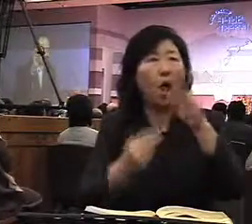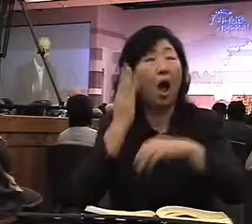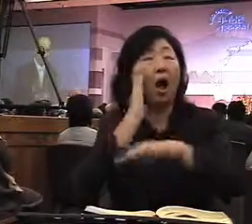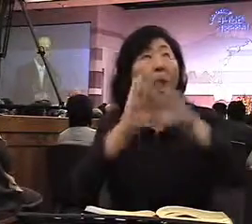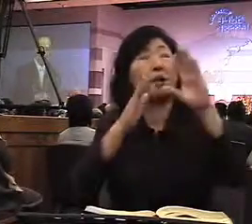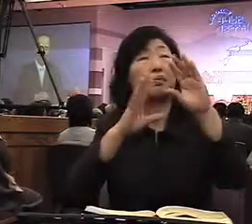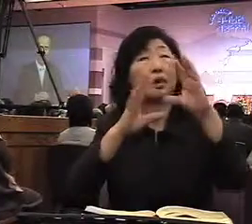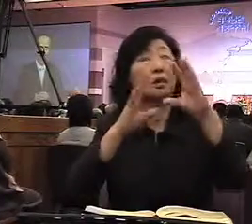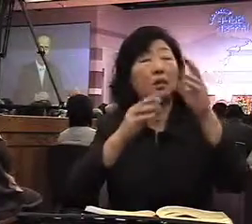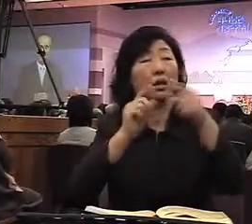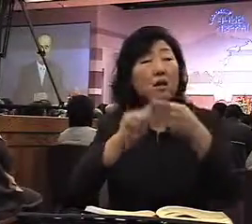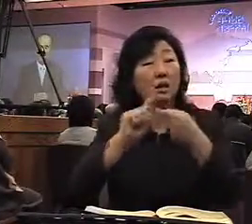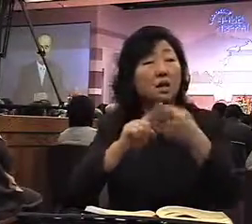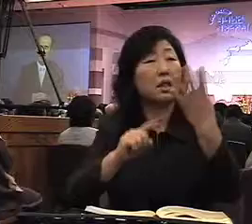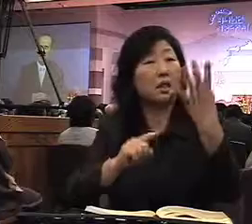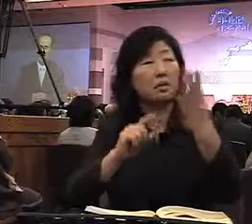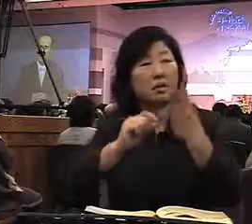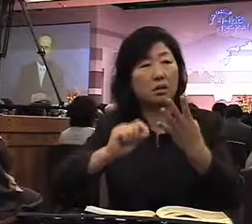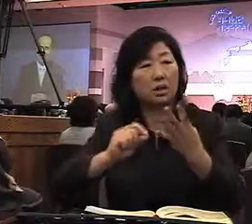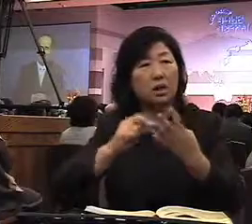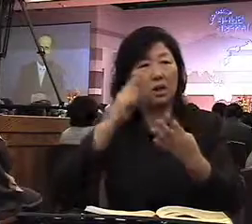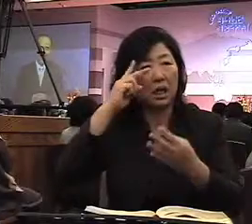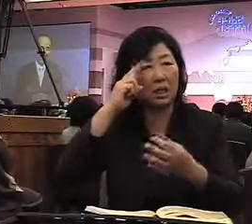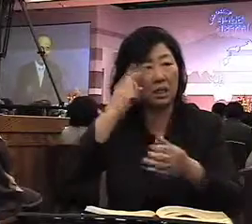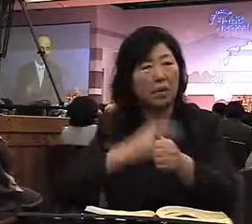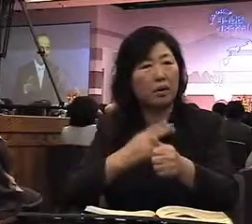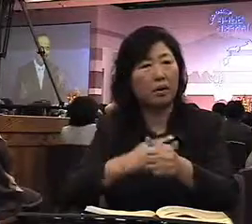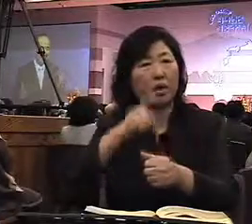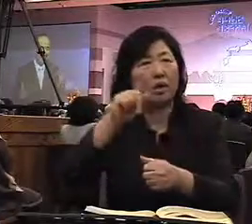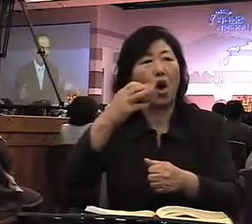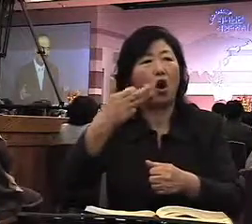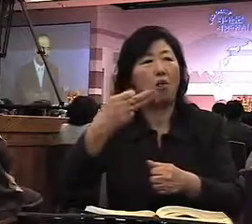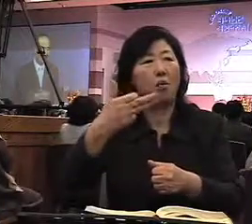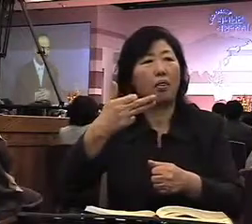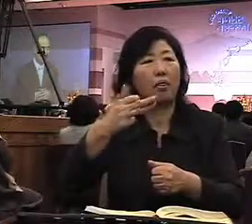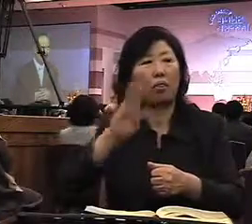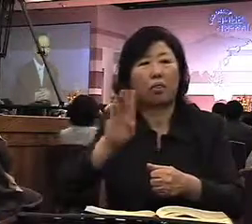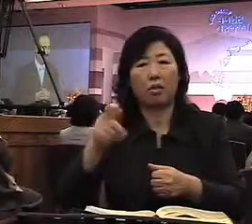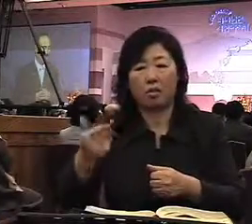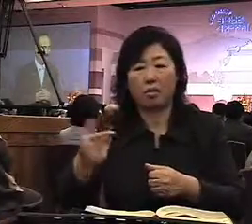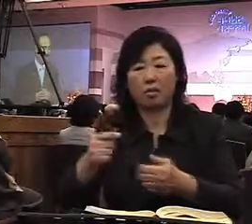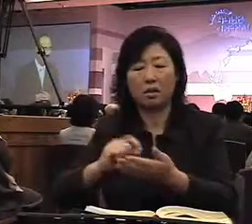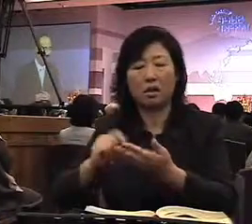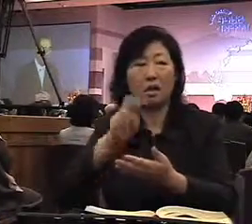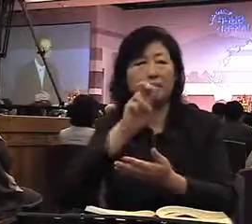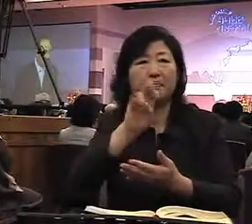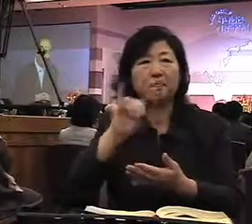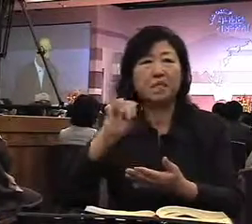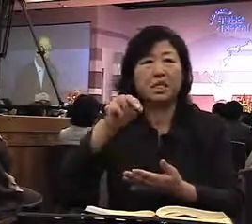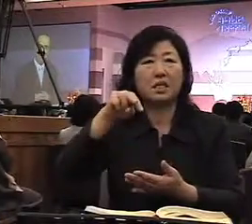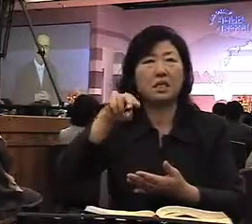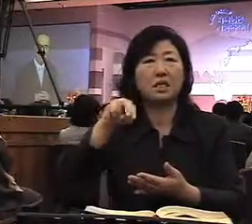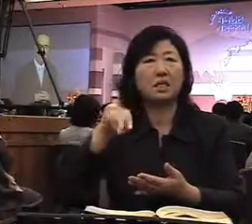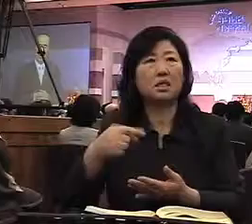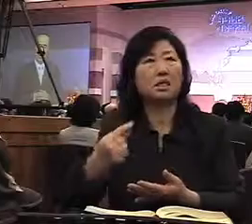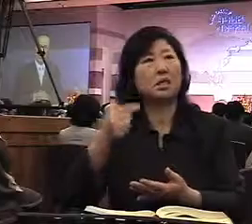때 4번을 썼고요. 나머지 사도 바울이 18번을 썼는데 이 미스테리라고 하는 말은 세상에서 쓰는 미스테리는 이런